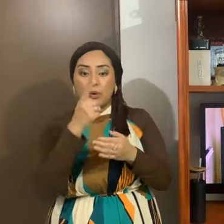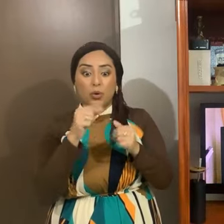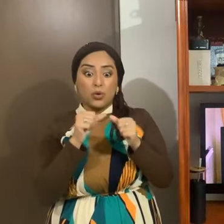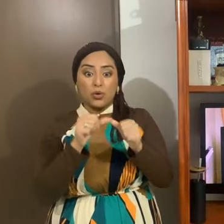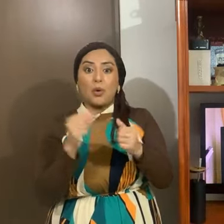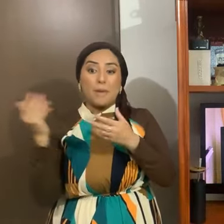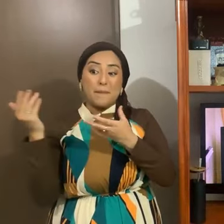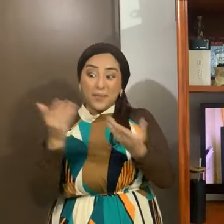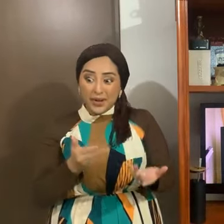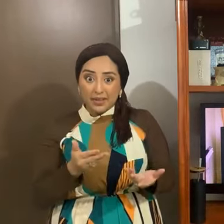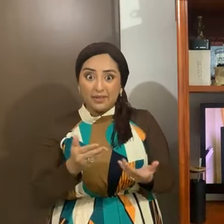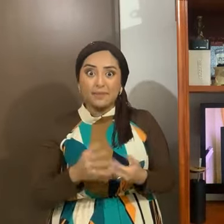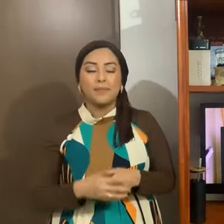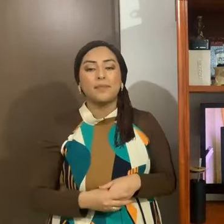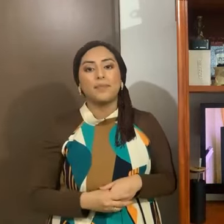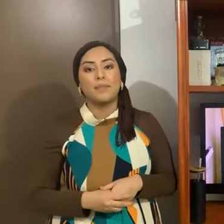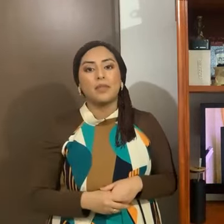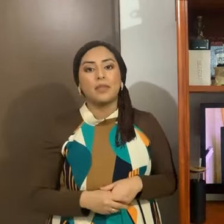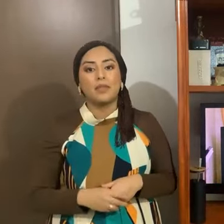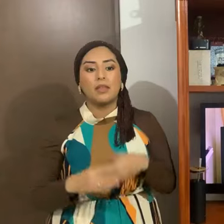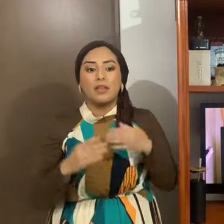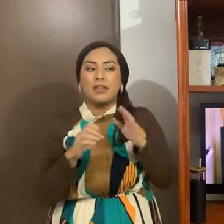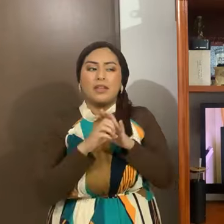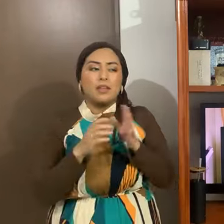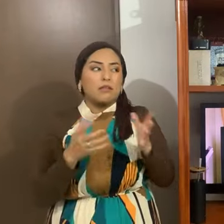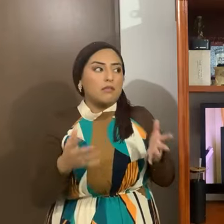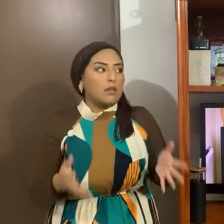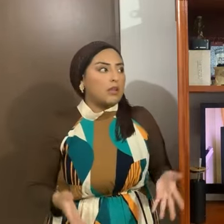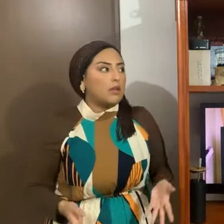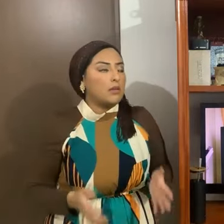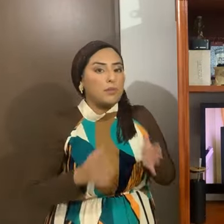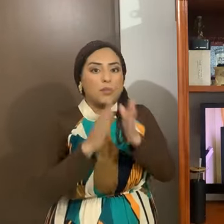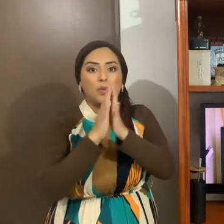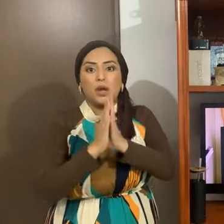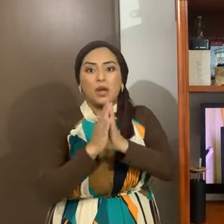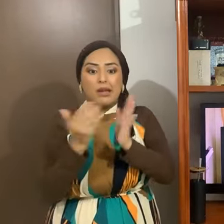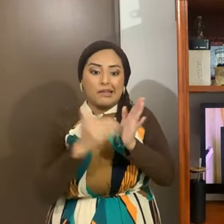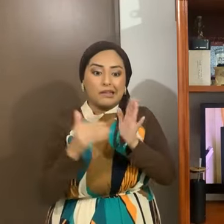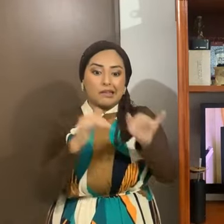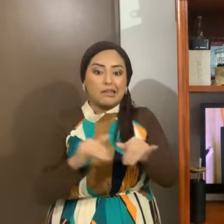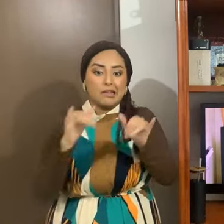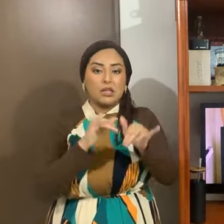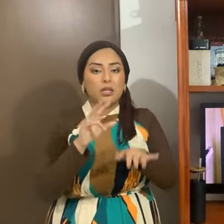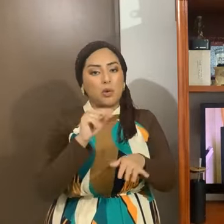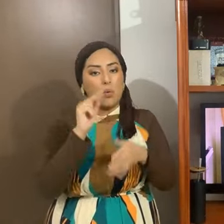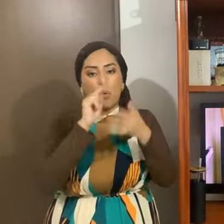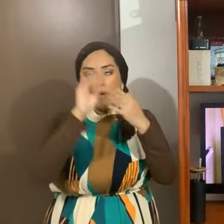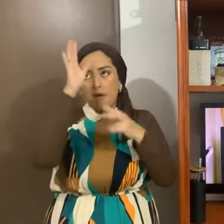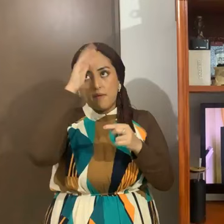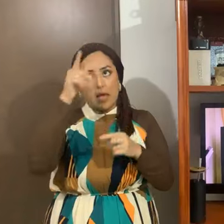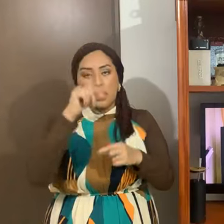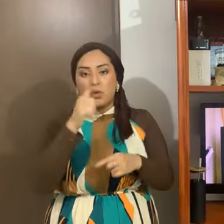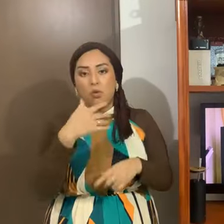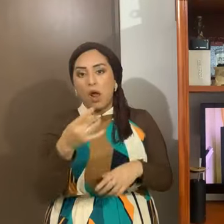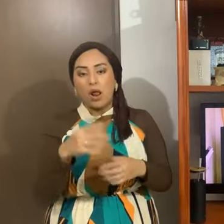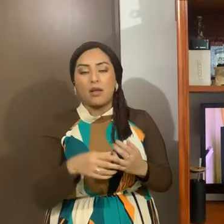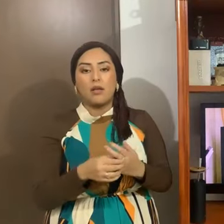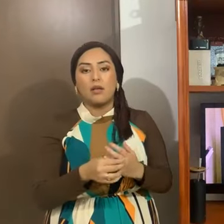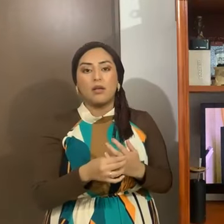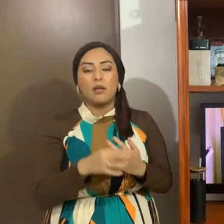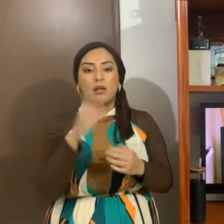sigues trayendo, ¿sí? Como poder, no sé, hacer oraciones repetitivas, eso no le agrada al Eterno.